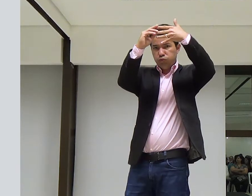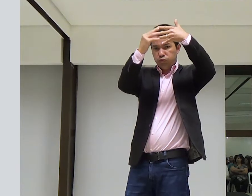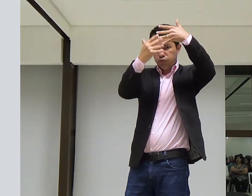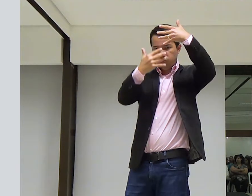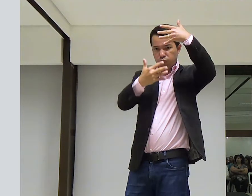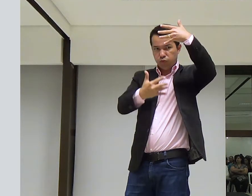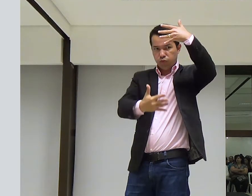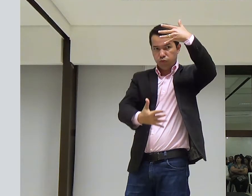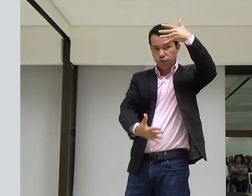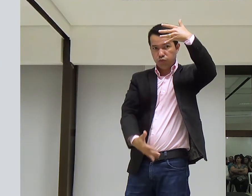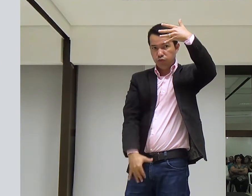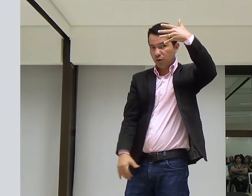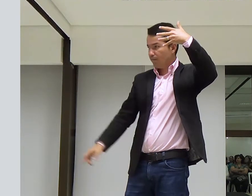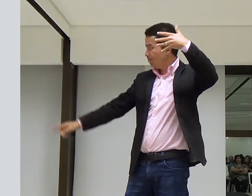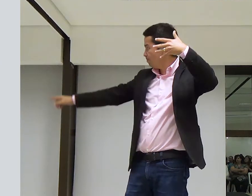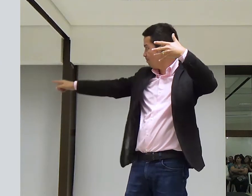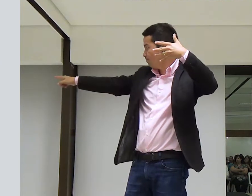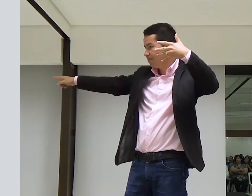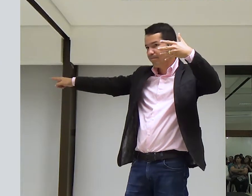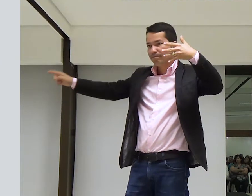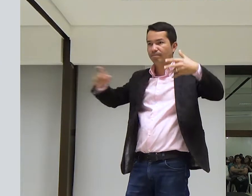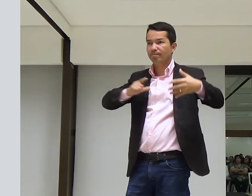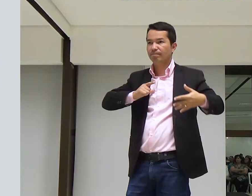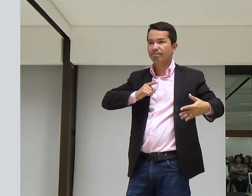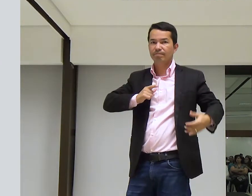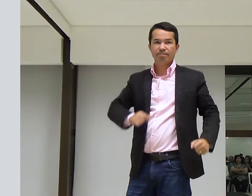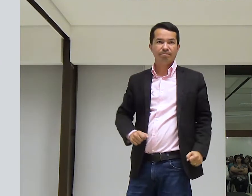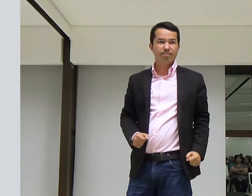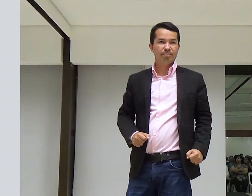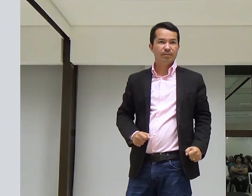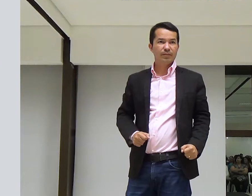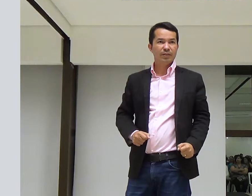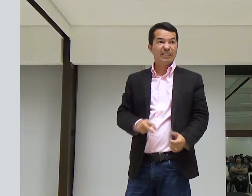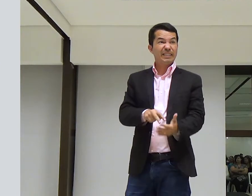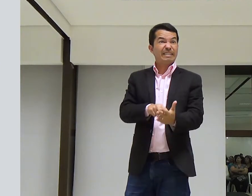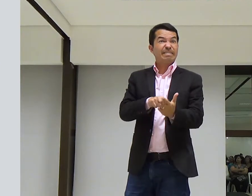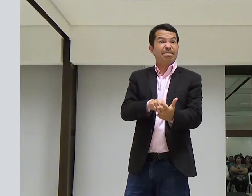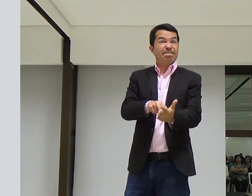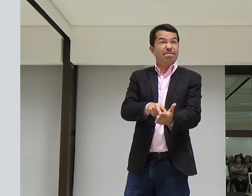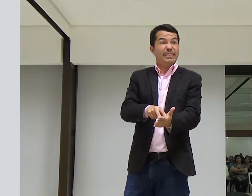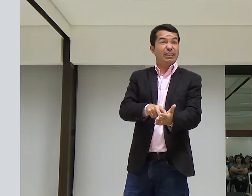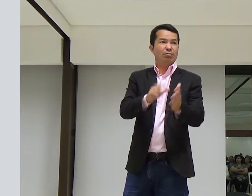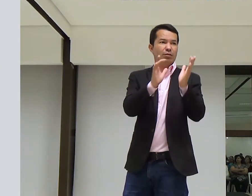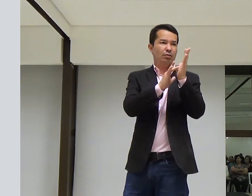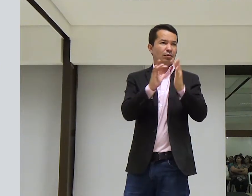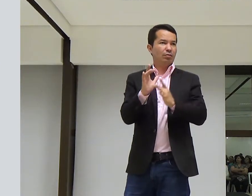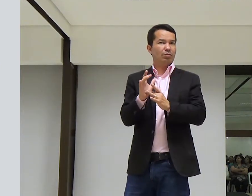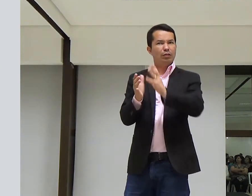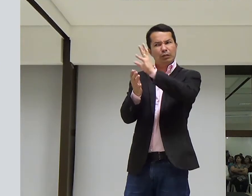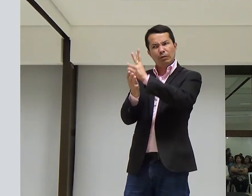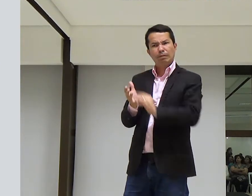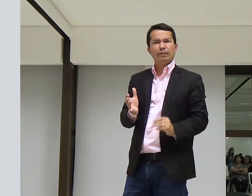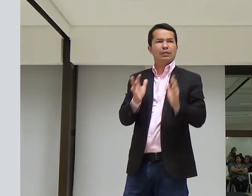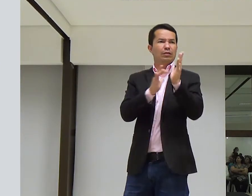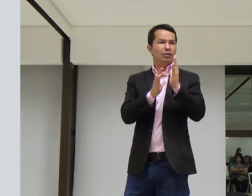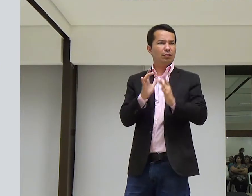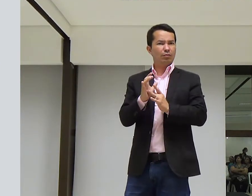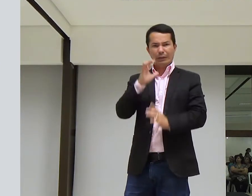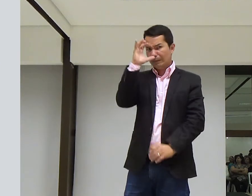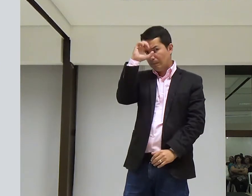atribuições. Nossa vida será cheia dessas qualidades, porque a nossa casa está firme em